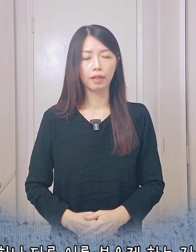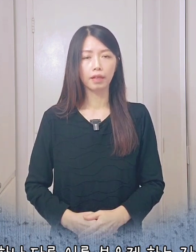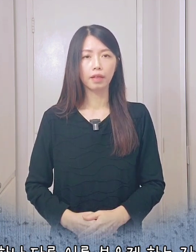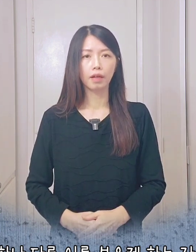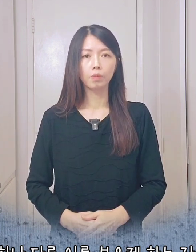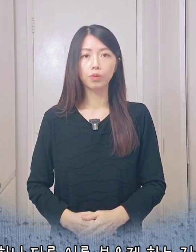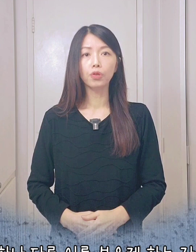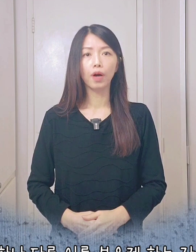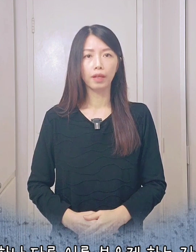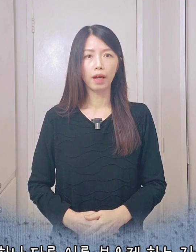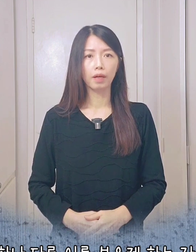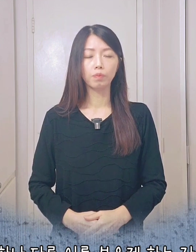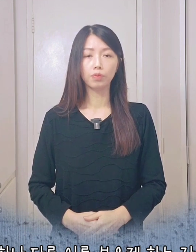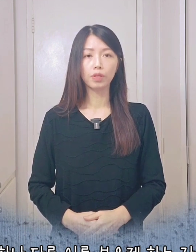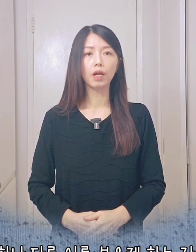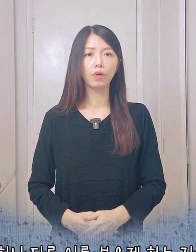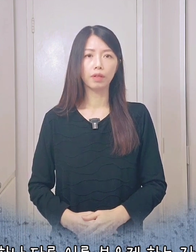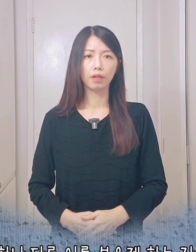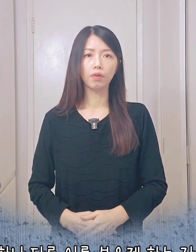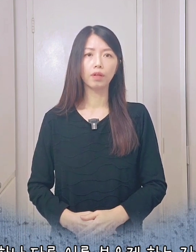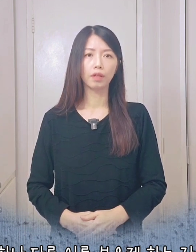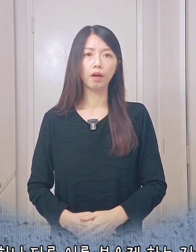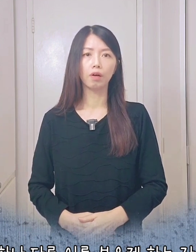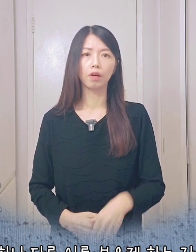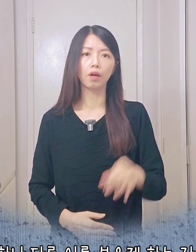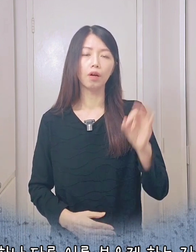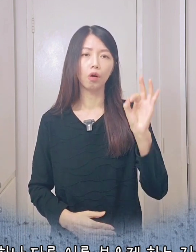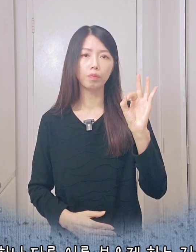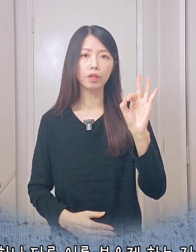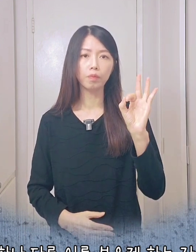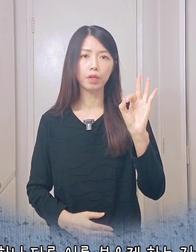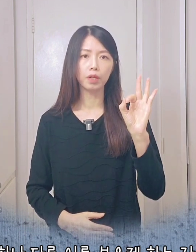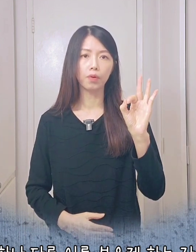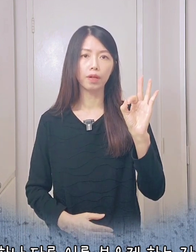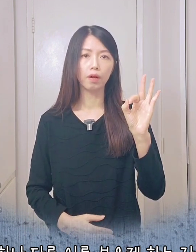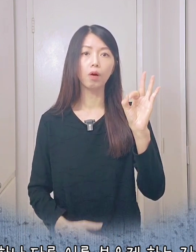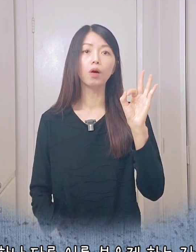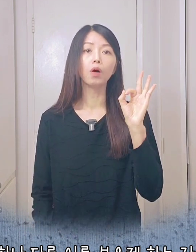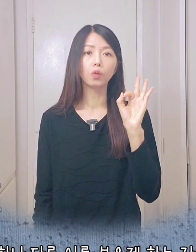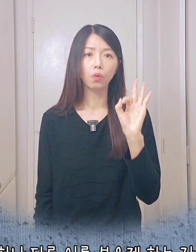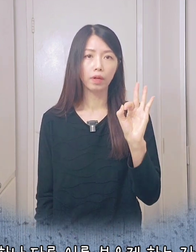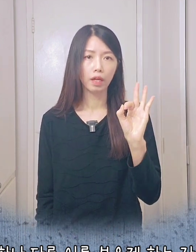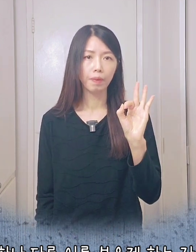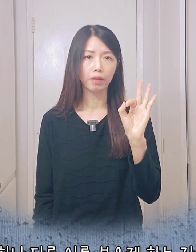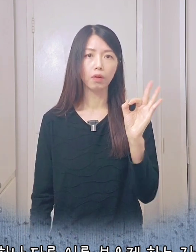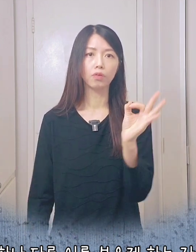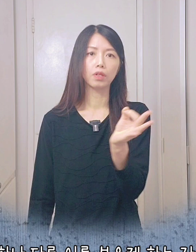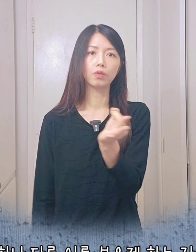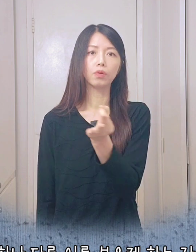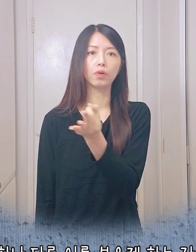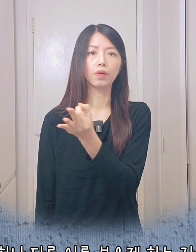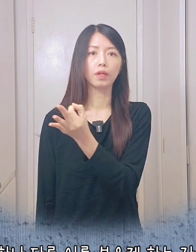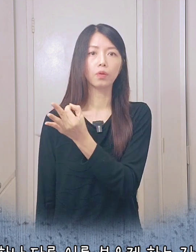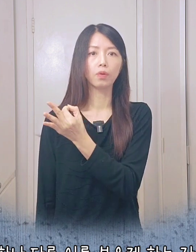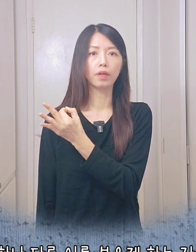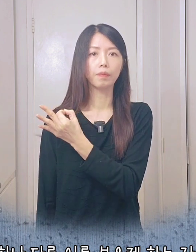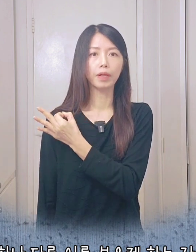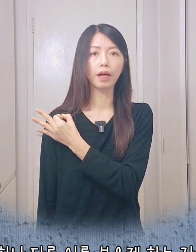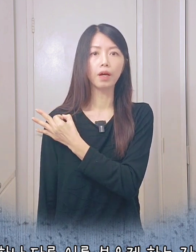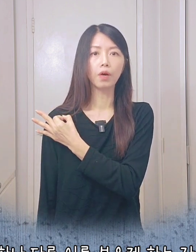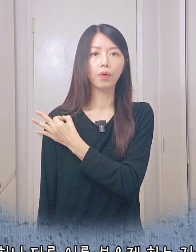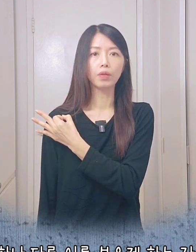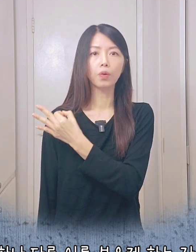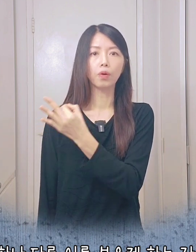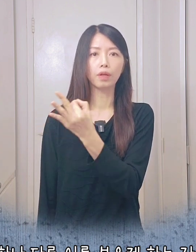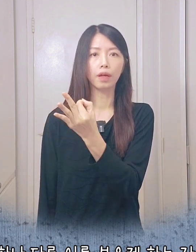하는. 부유하다, 부자라고 한 뒤의 수어는요, 엄지검지를 이용해서 동그랗게 만들어 주시고 이